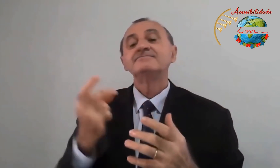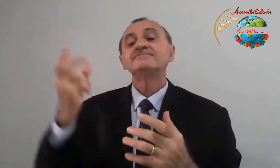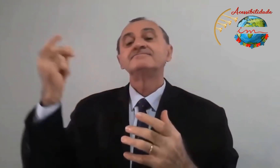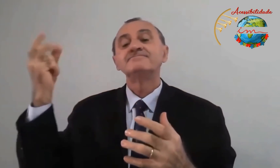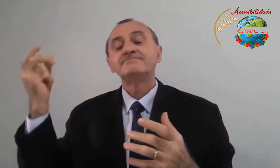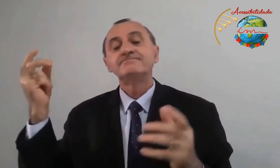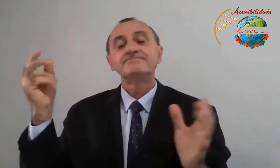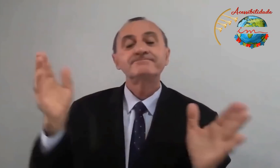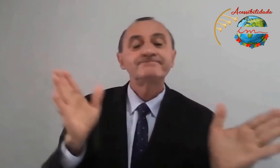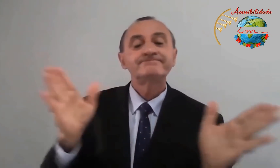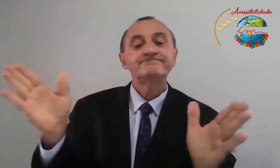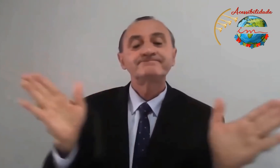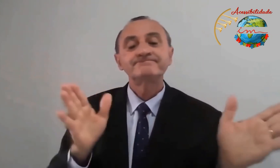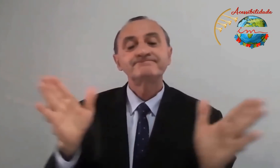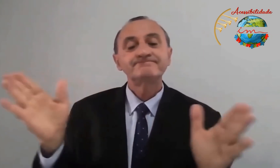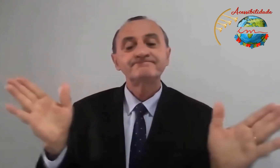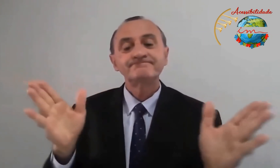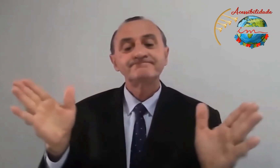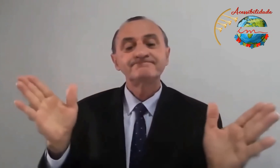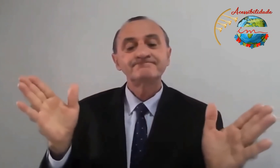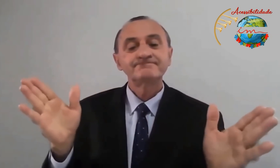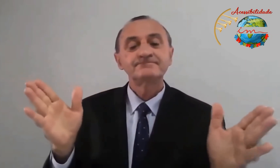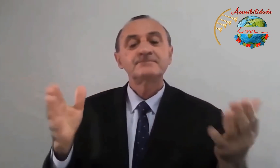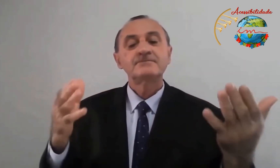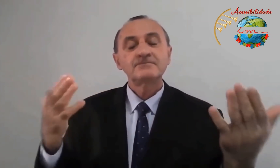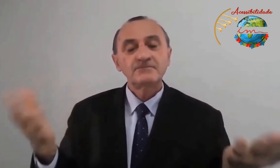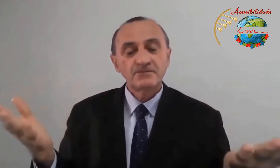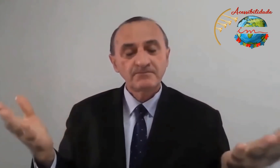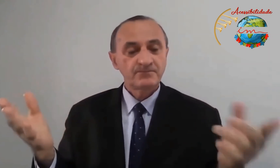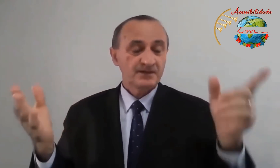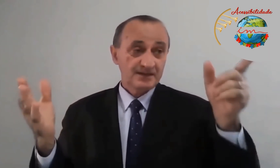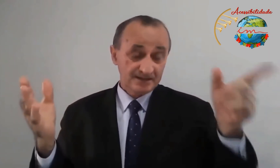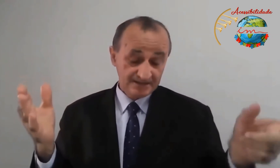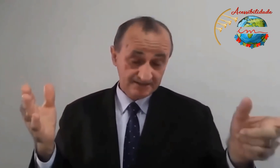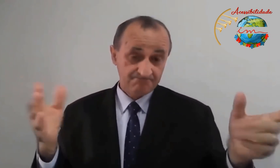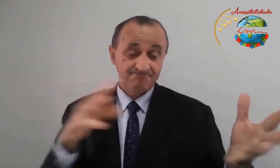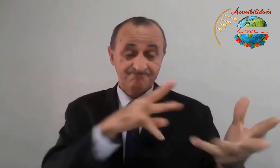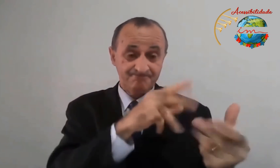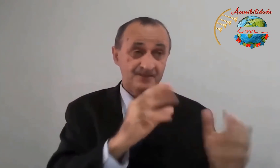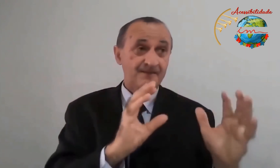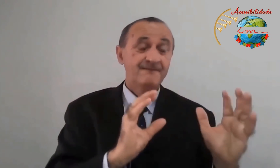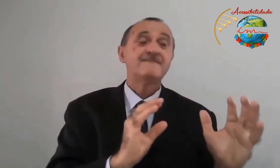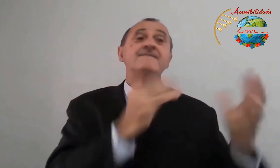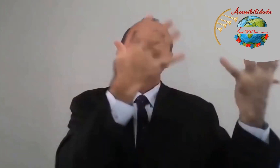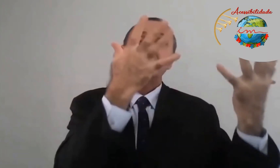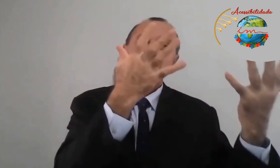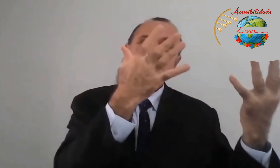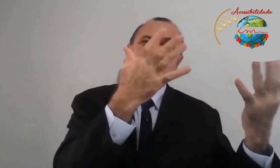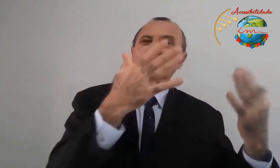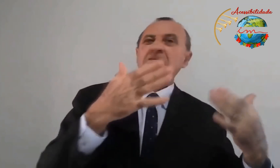especial chamada Bodas do Cordeiro. O que é mais importante? As festas que este mundo nos